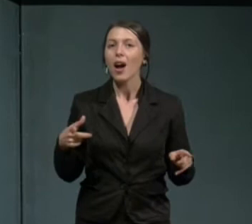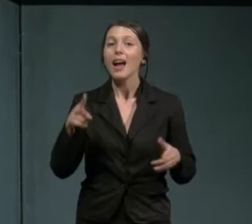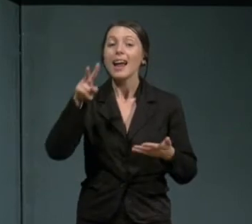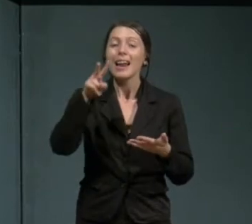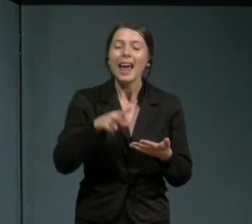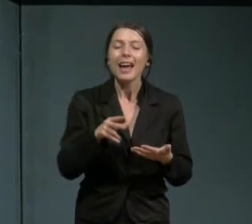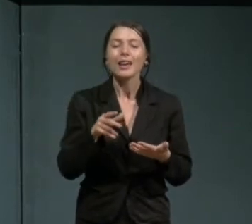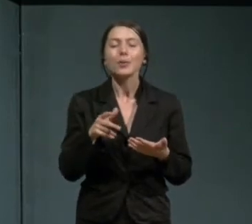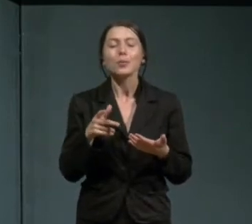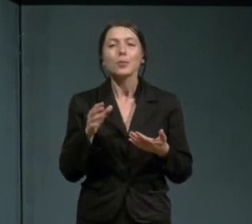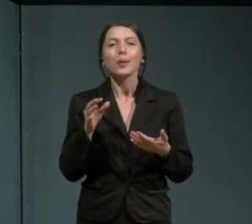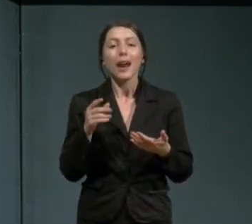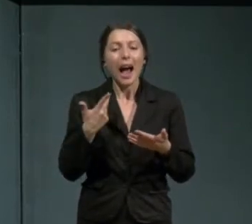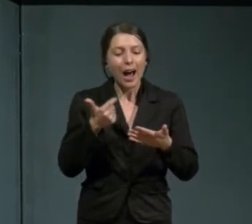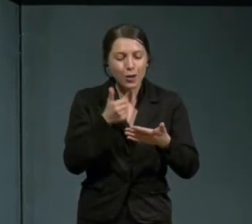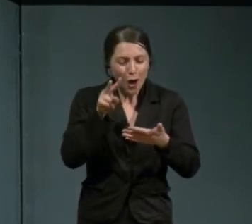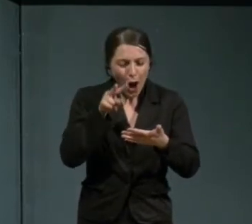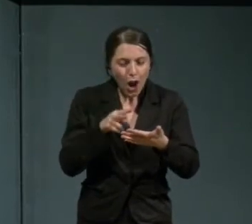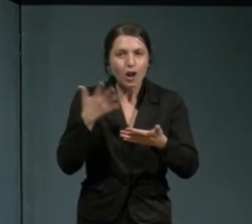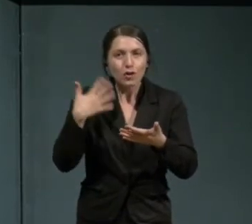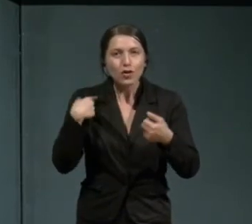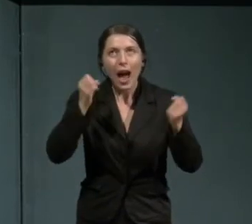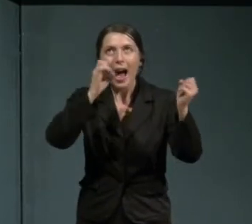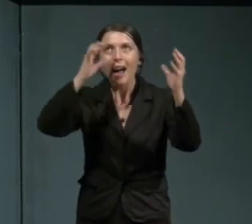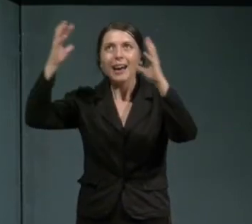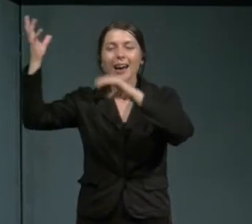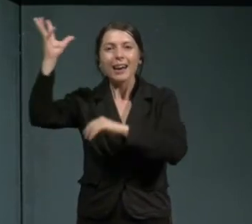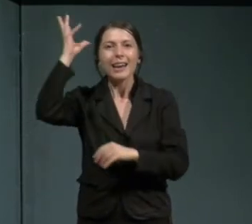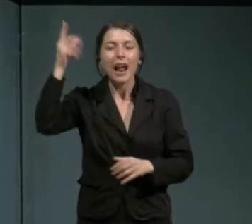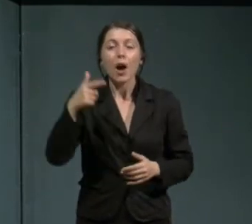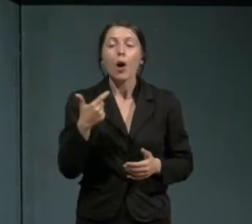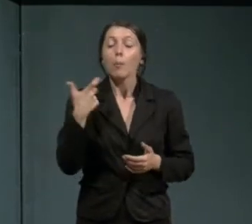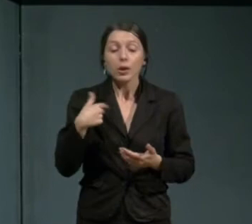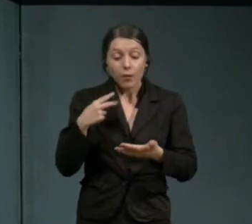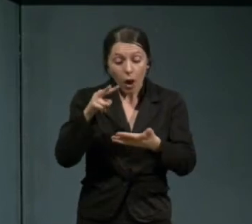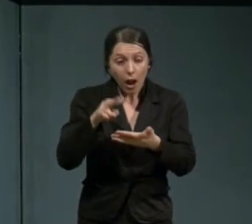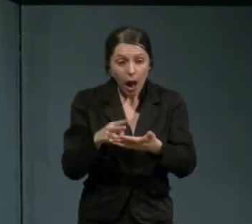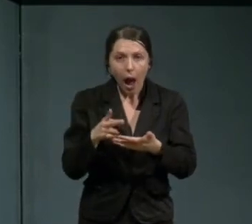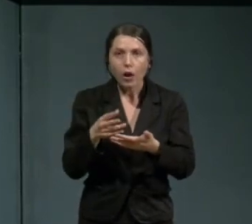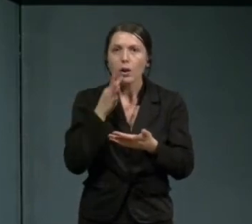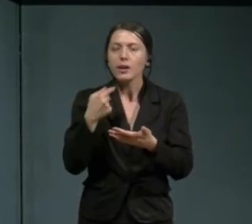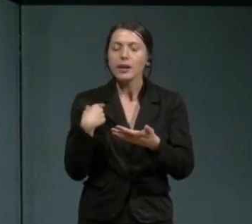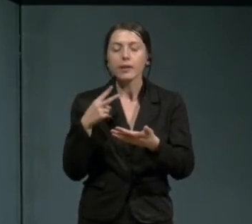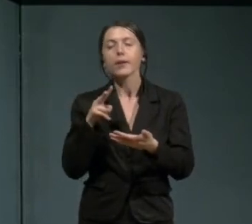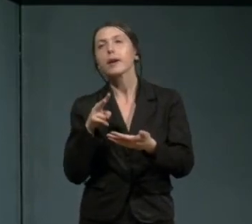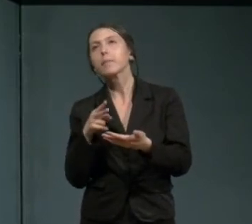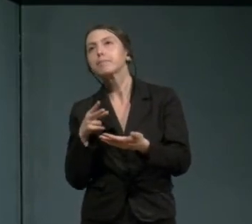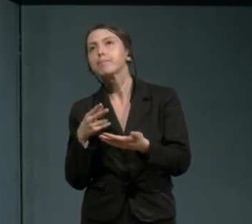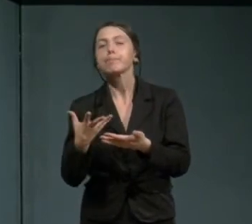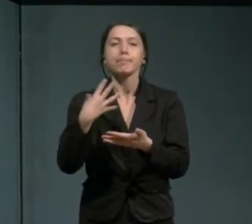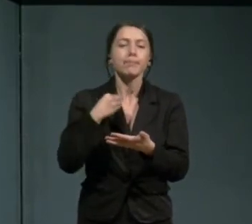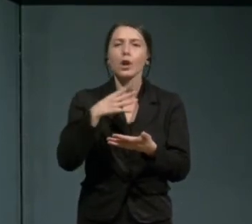una creazione di per se stessa è giusto che sia così non si è mai passivi quando si legge si è